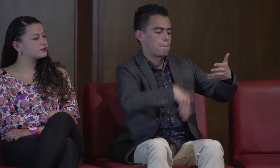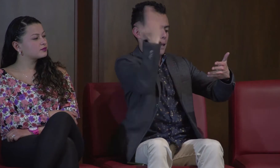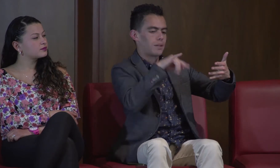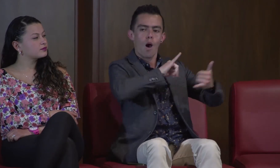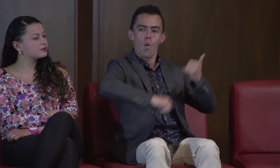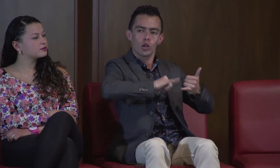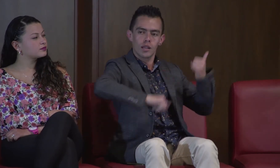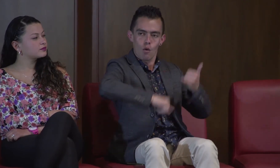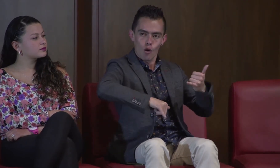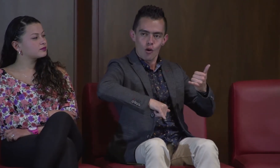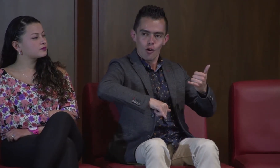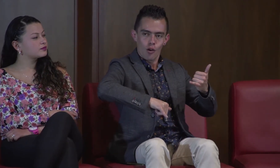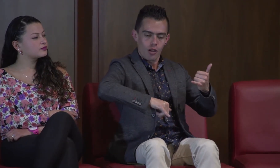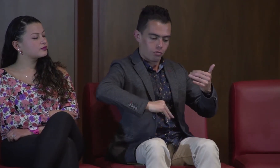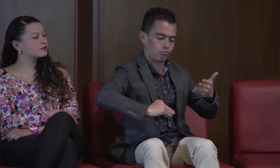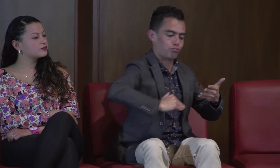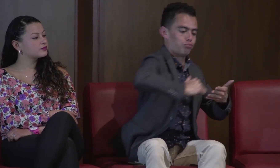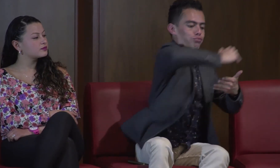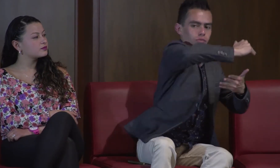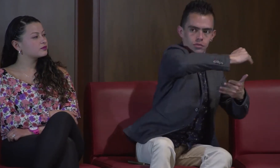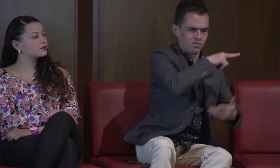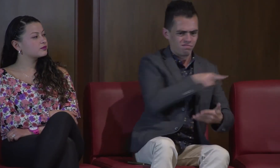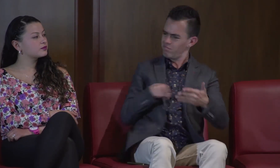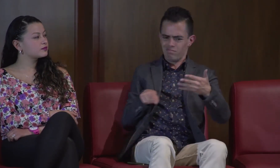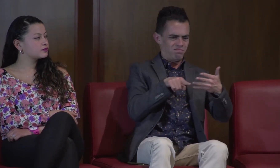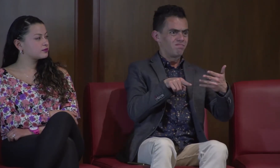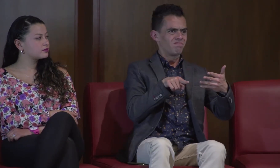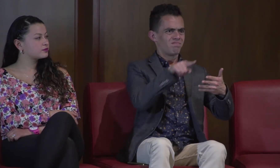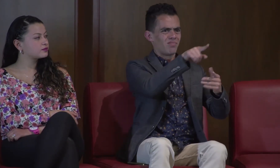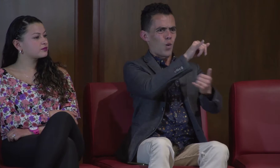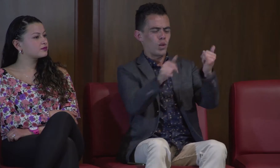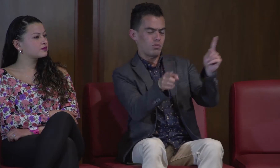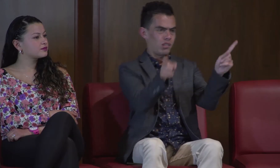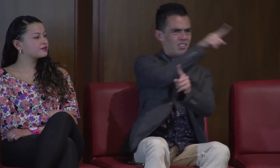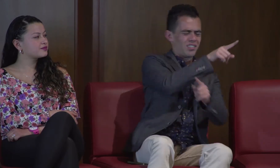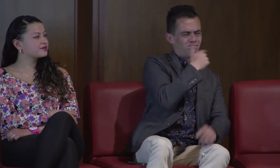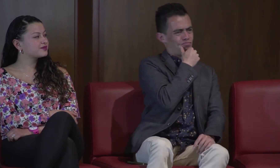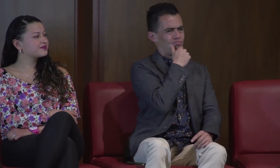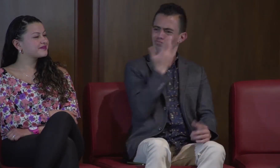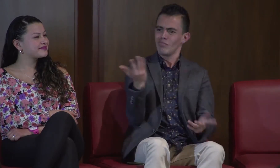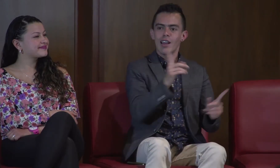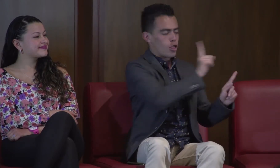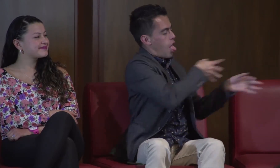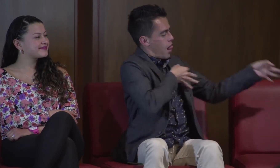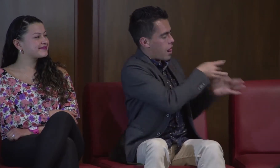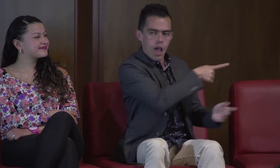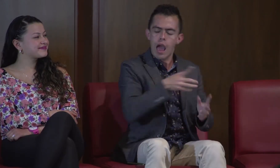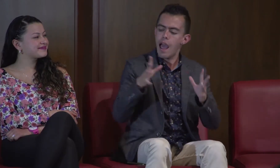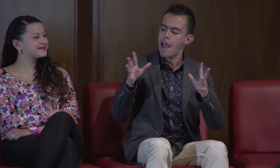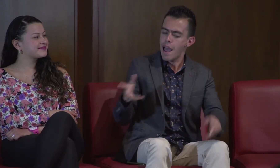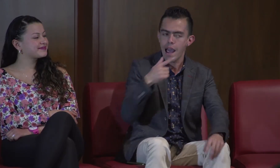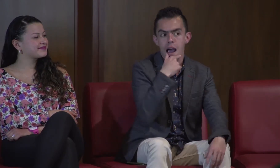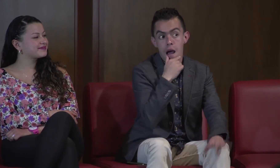entendiendo, sino que también al final, entonces enriquecerlo con unos asuntos técnicos o